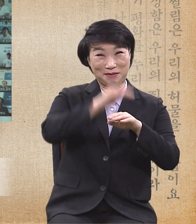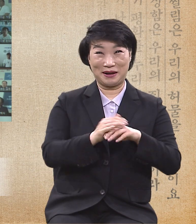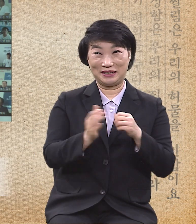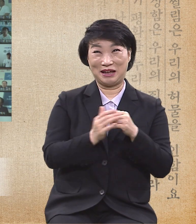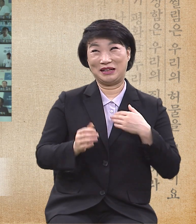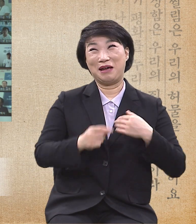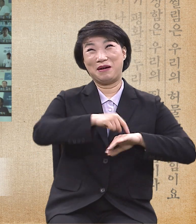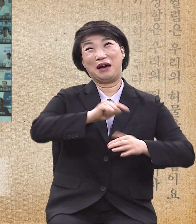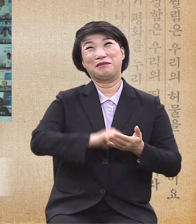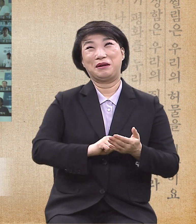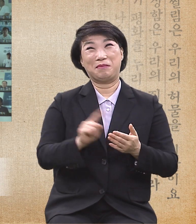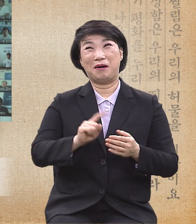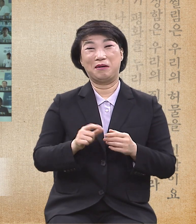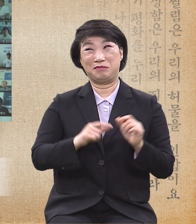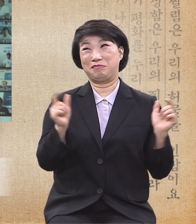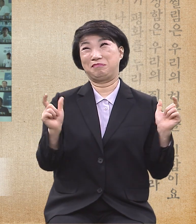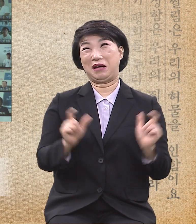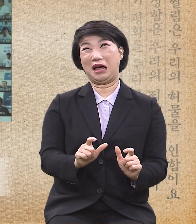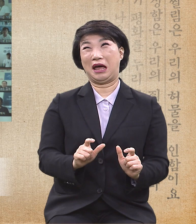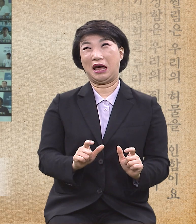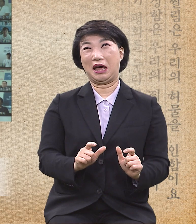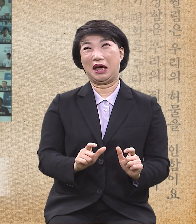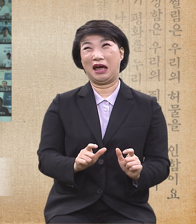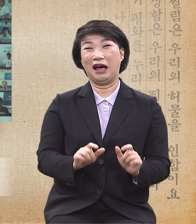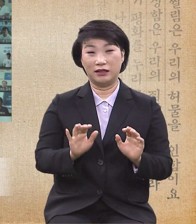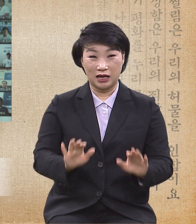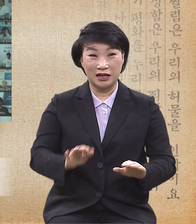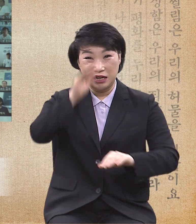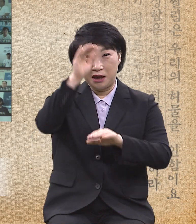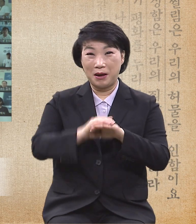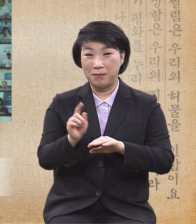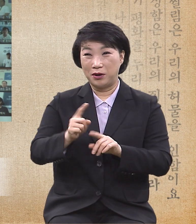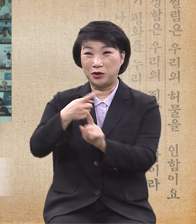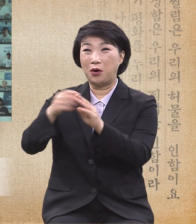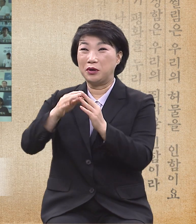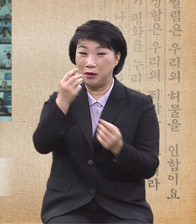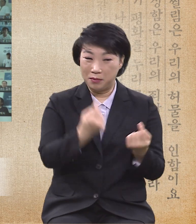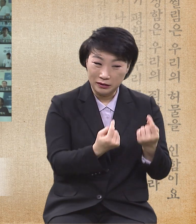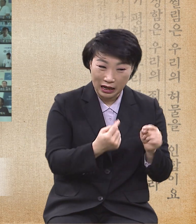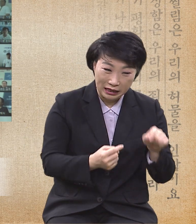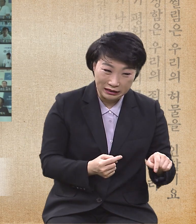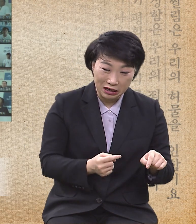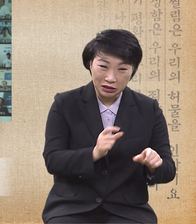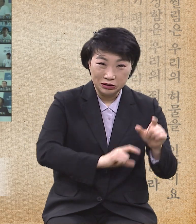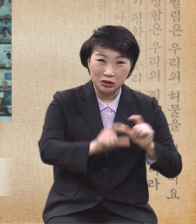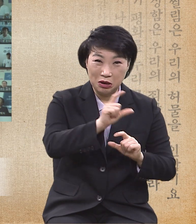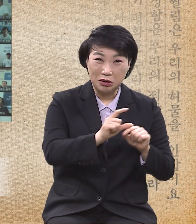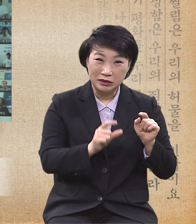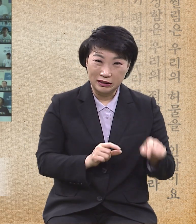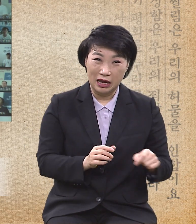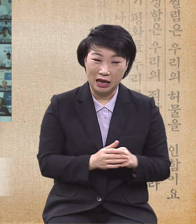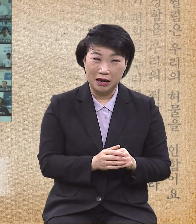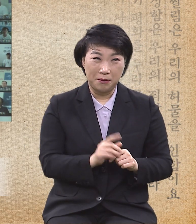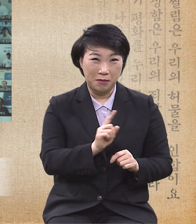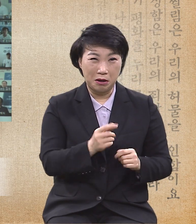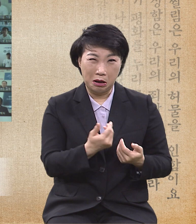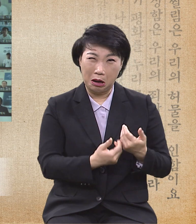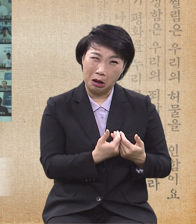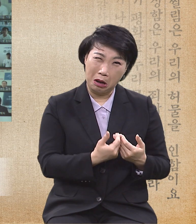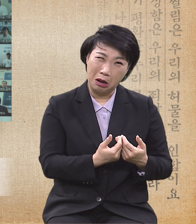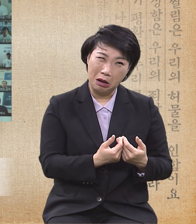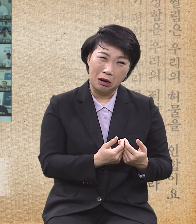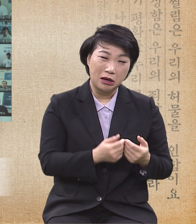드리니까 마음이 반감되고 그리고 예배가 교회에서보다 훨씬 더